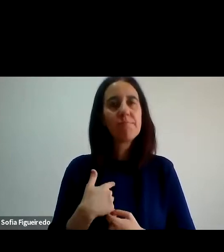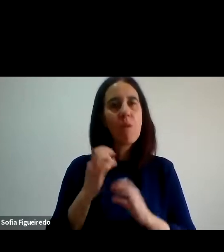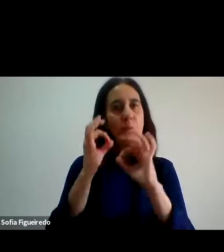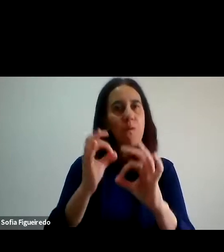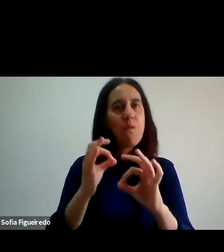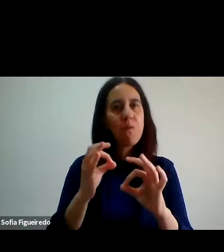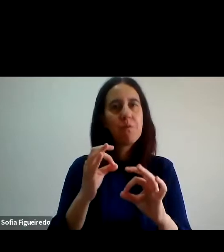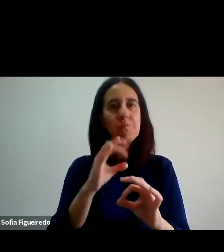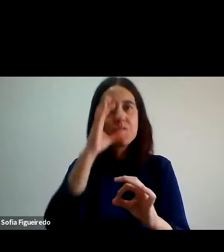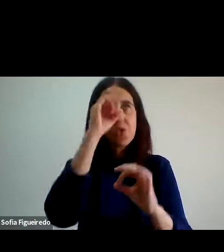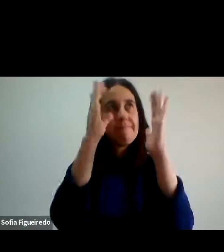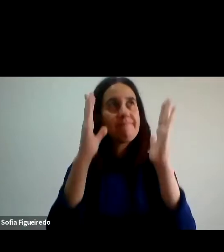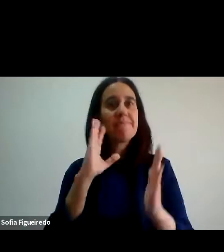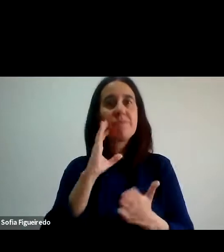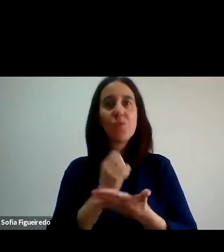enquanto funcionário público.